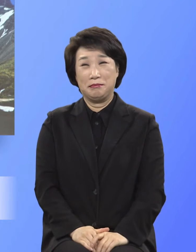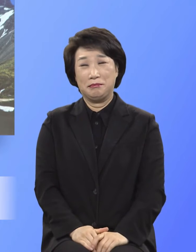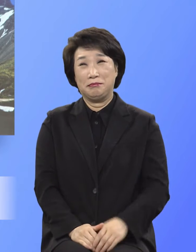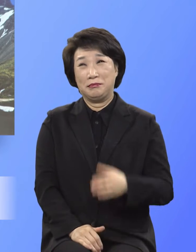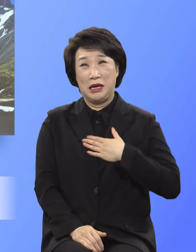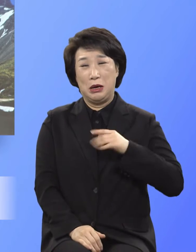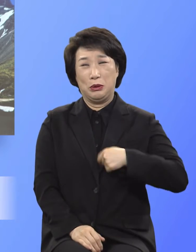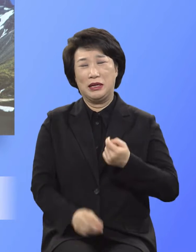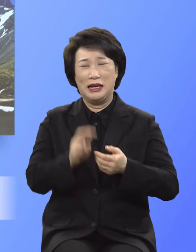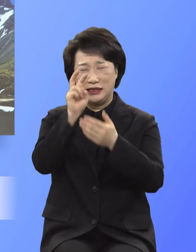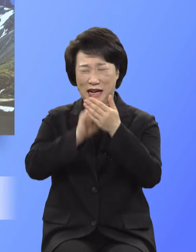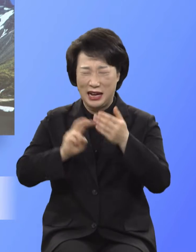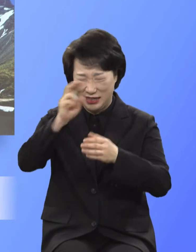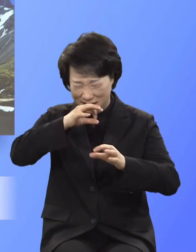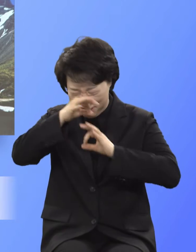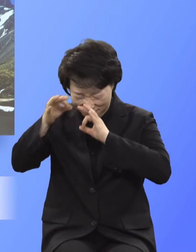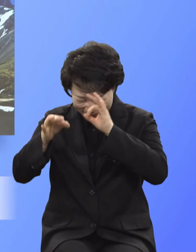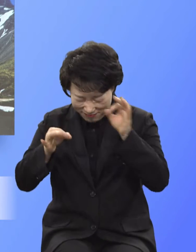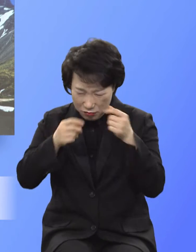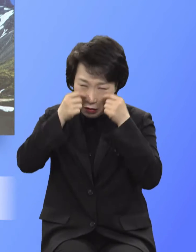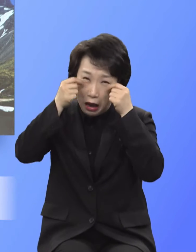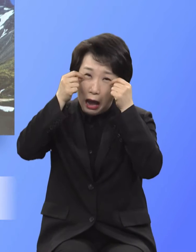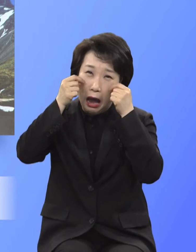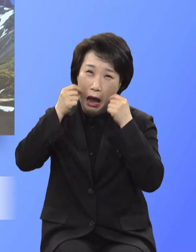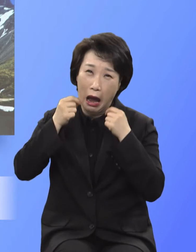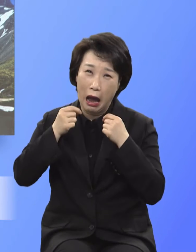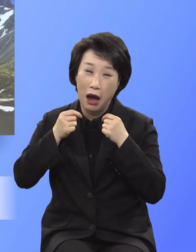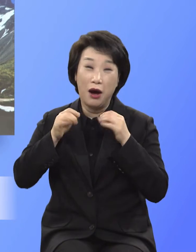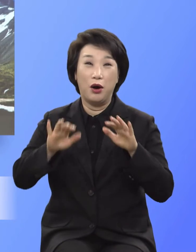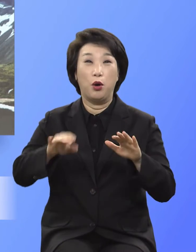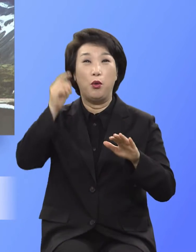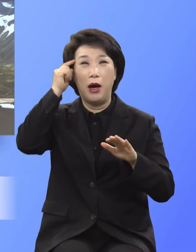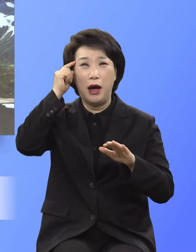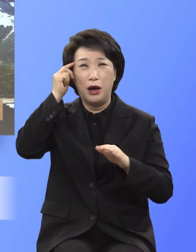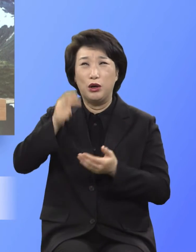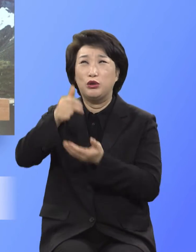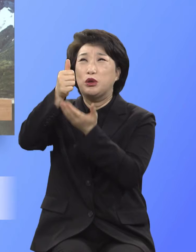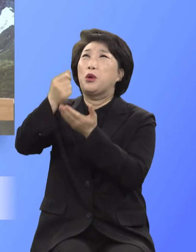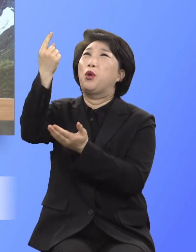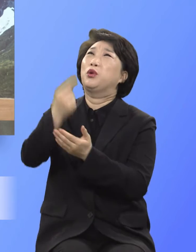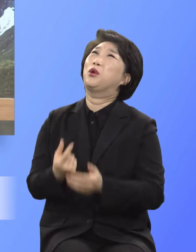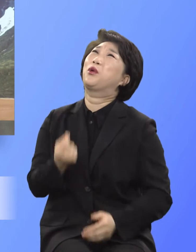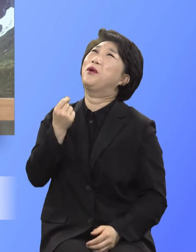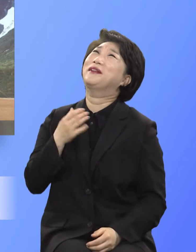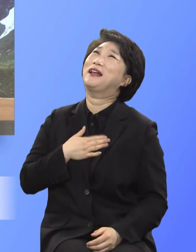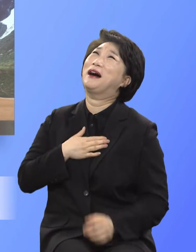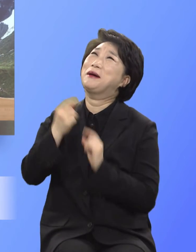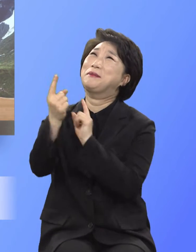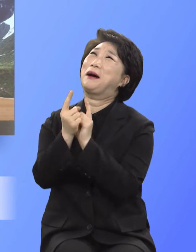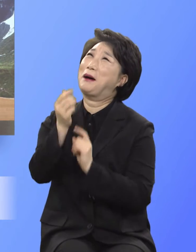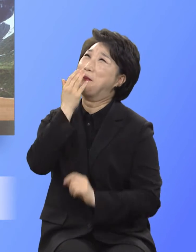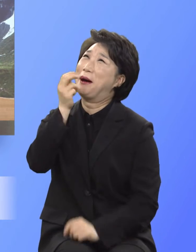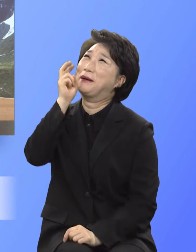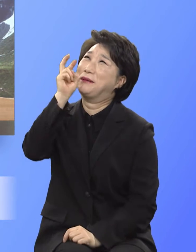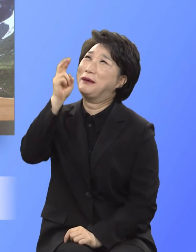찬양을 부르면 눈물밖에 안 나와. 왜? 주님 곧 오시면 만날